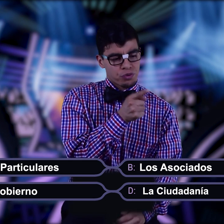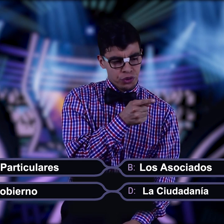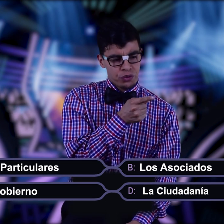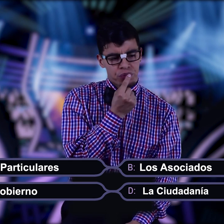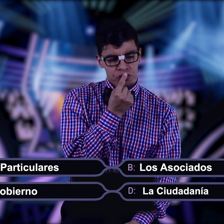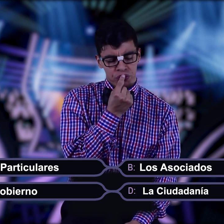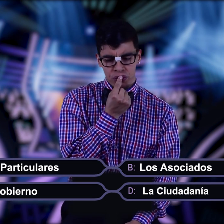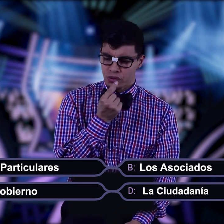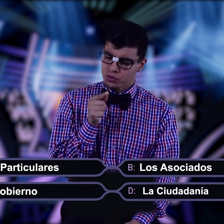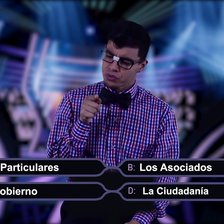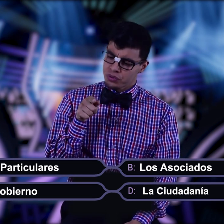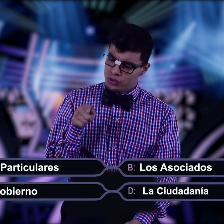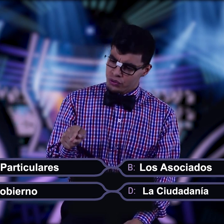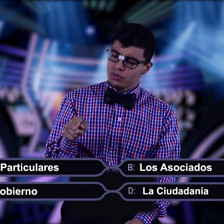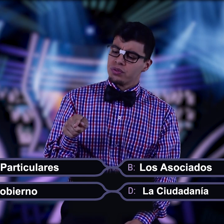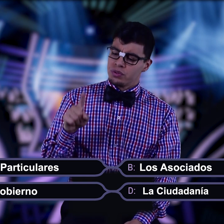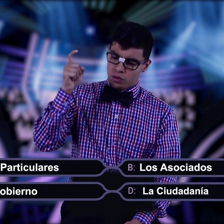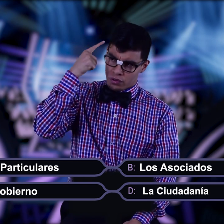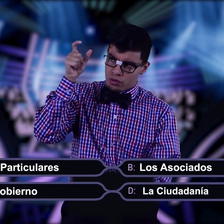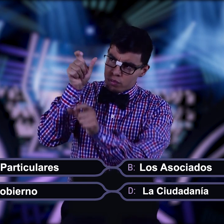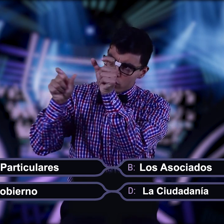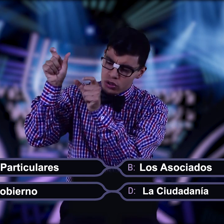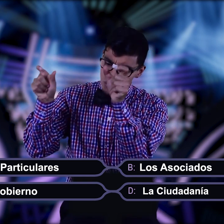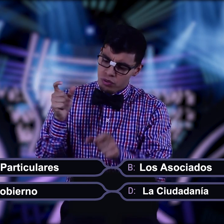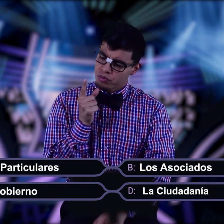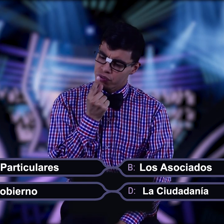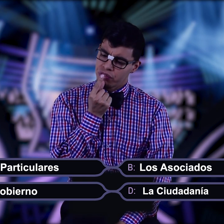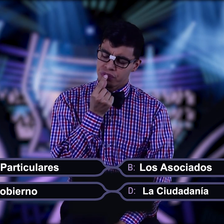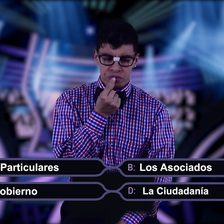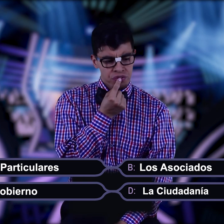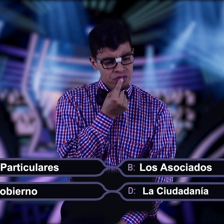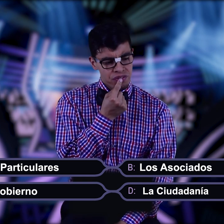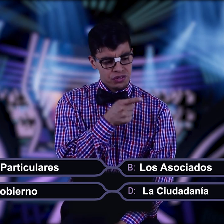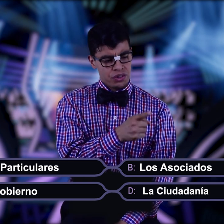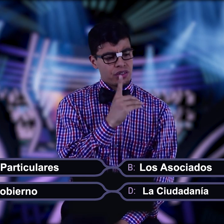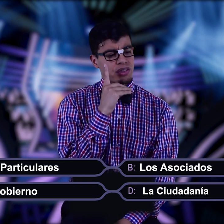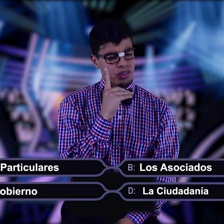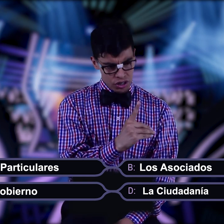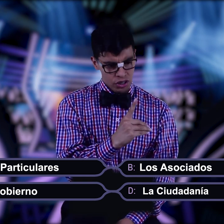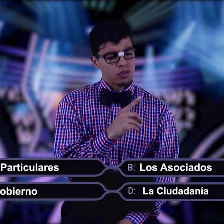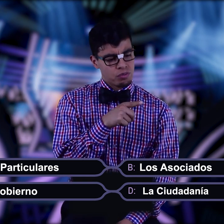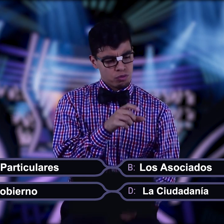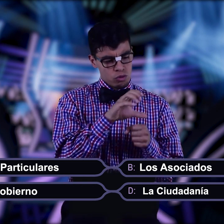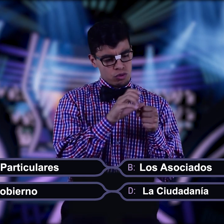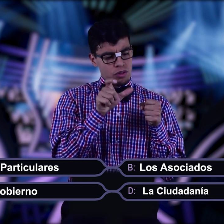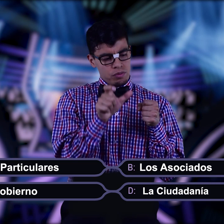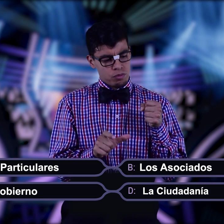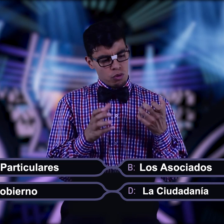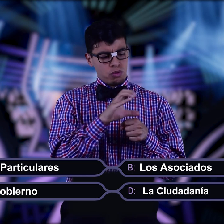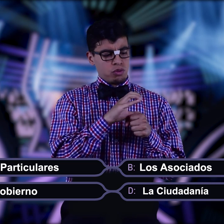asociados. ¿Será la C, el gobierno? O la D, la ciudadanía.